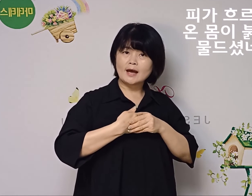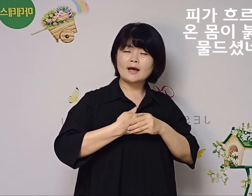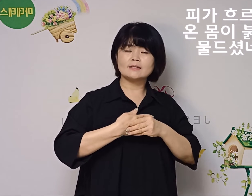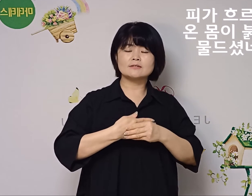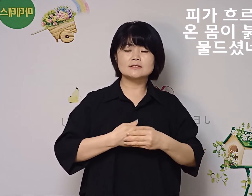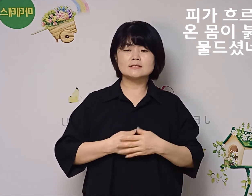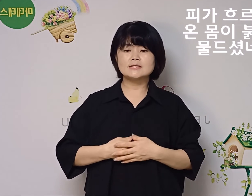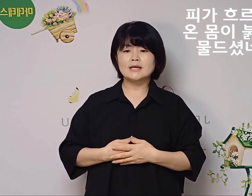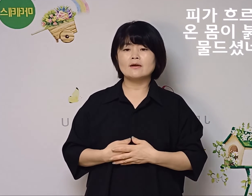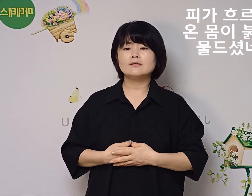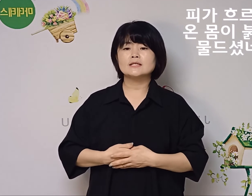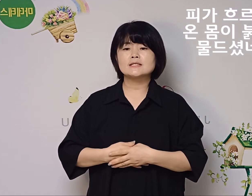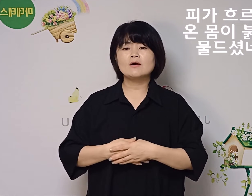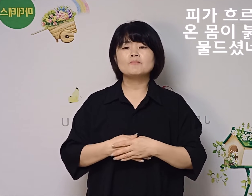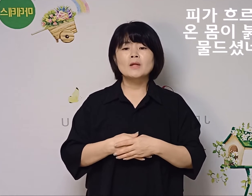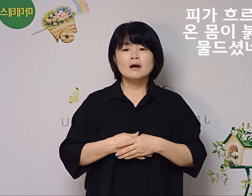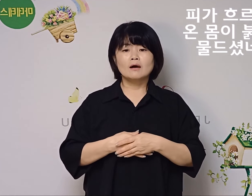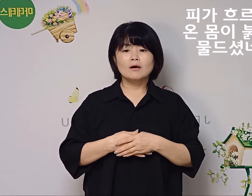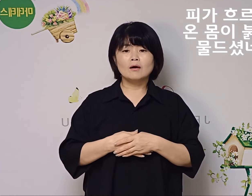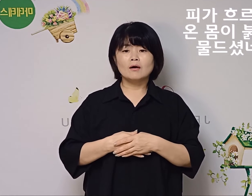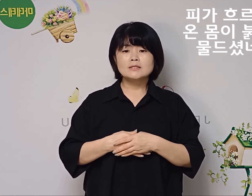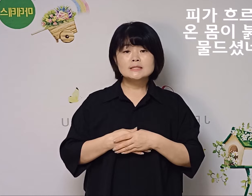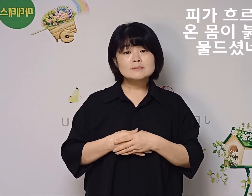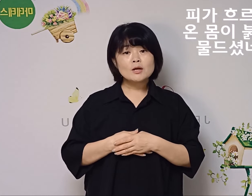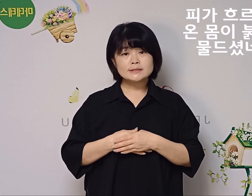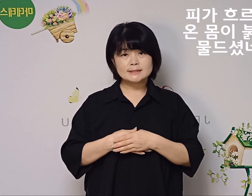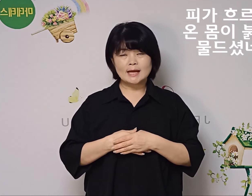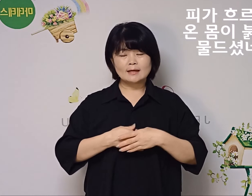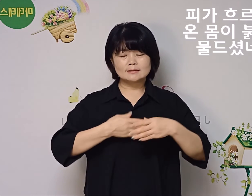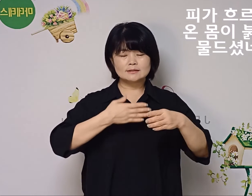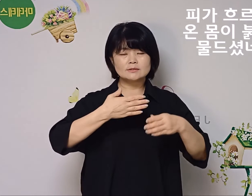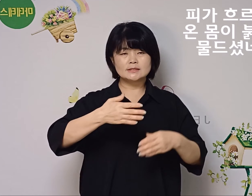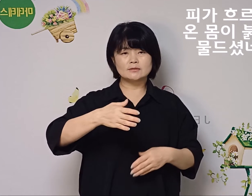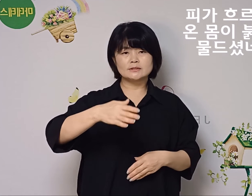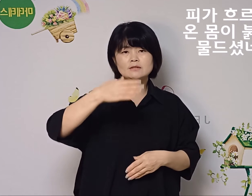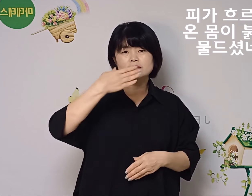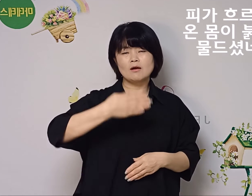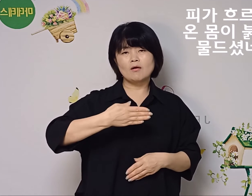젖다 이런 뜻이에요. 그래서 스며들다 이런 뜻이거든요. 그래서